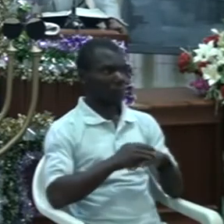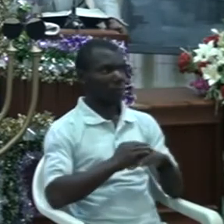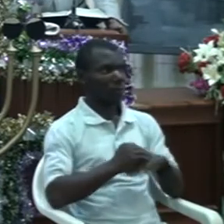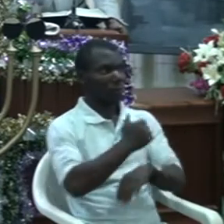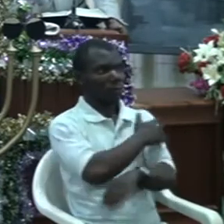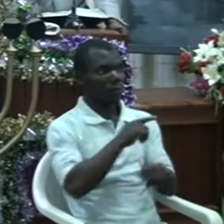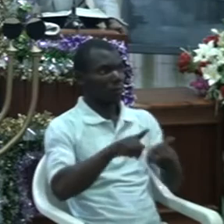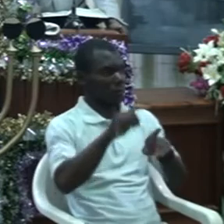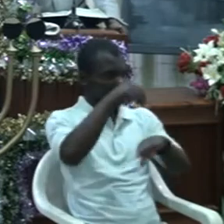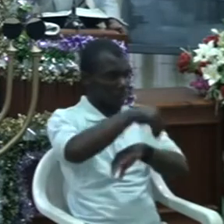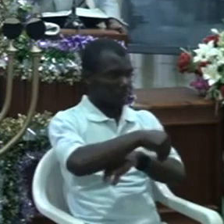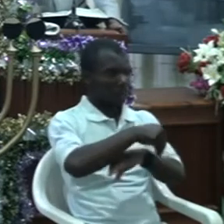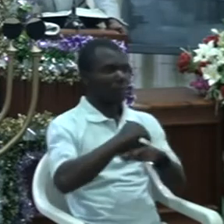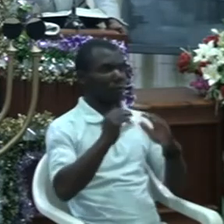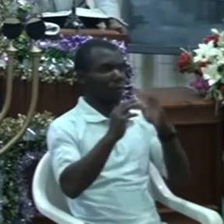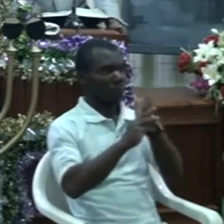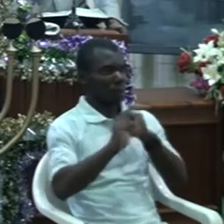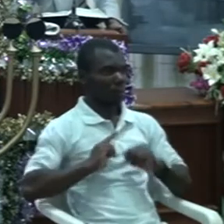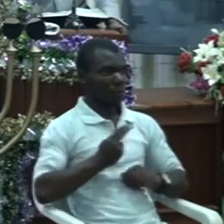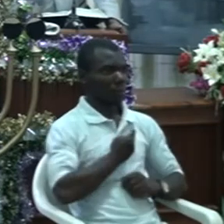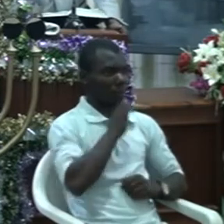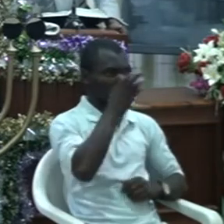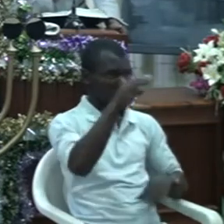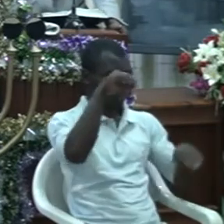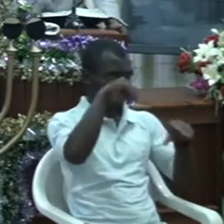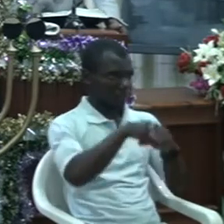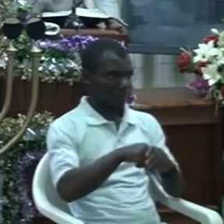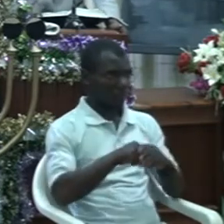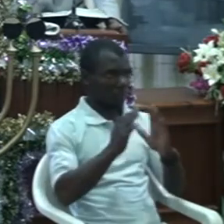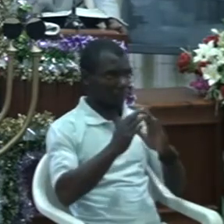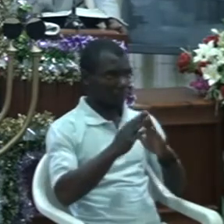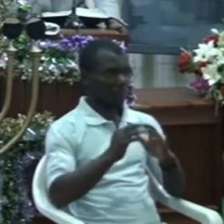Et là également nous serons à réunion de prière dans le tabernacle.